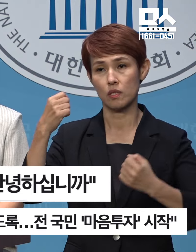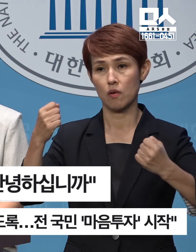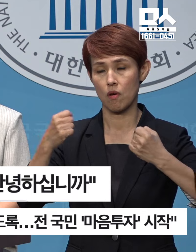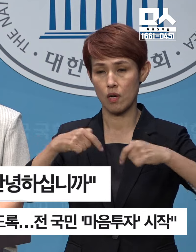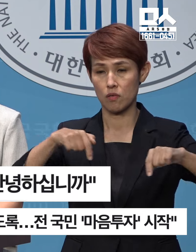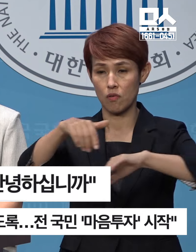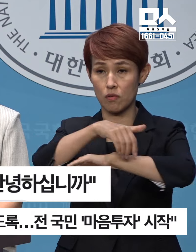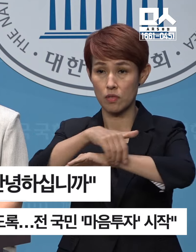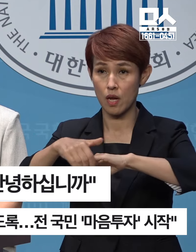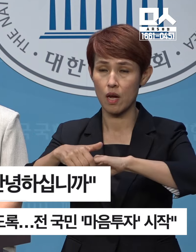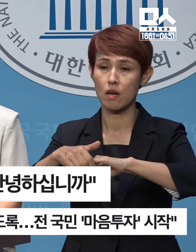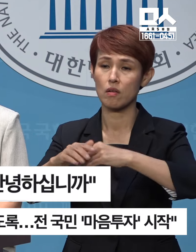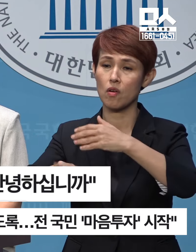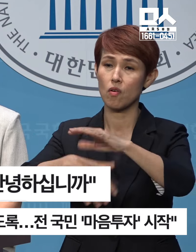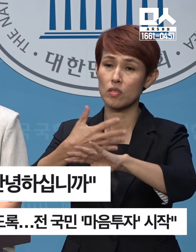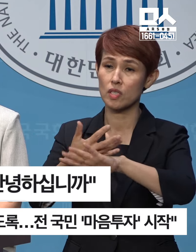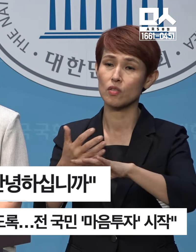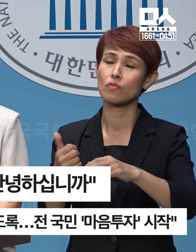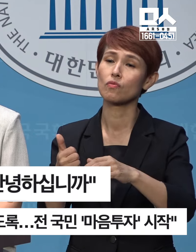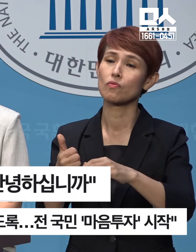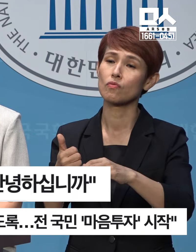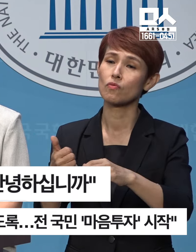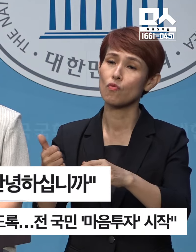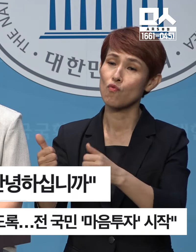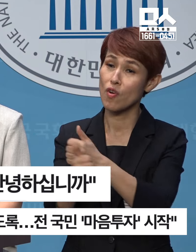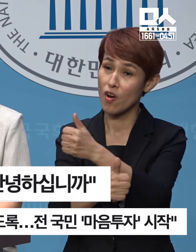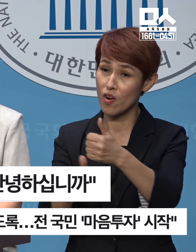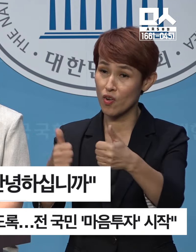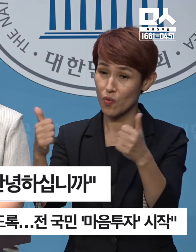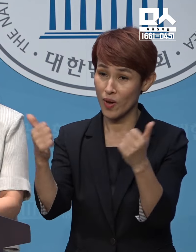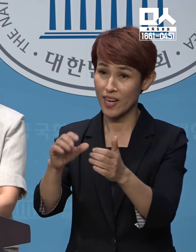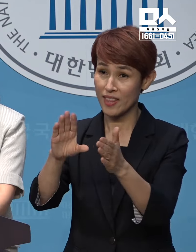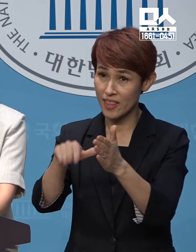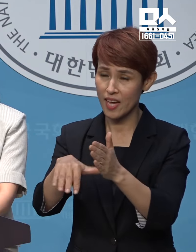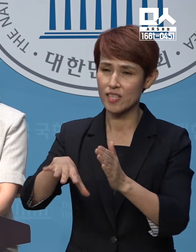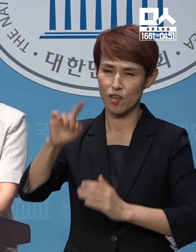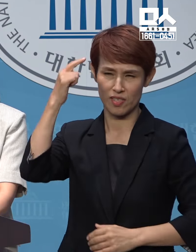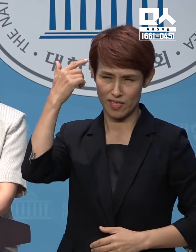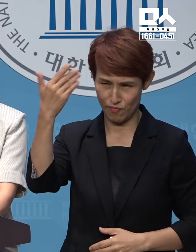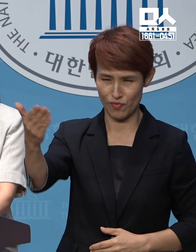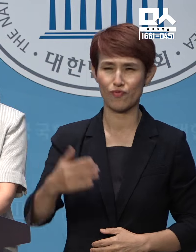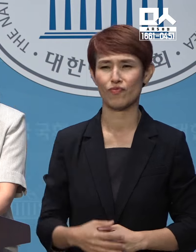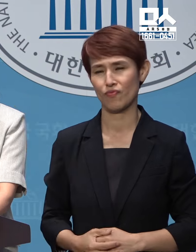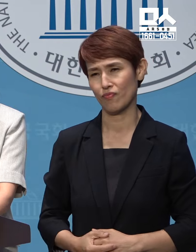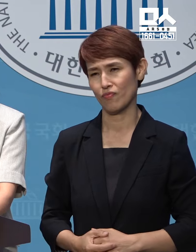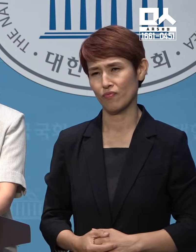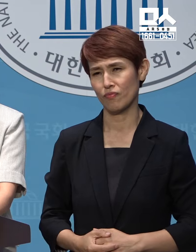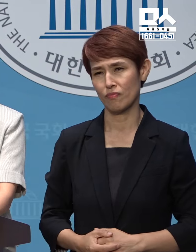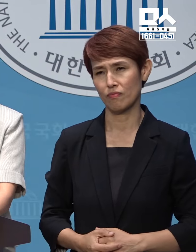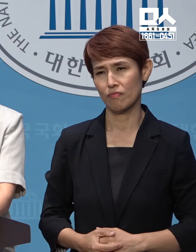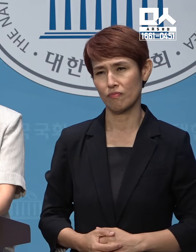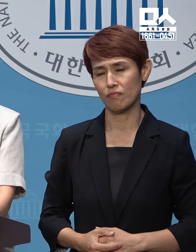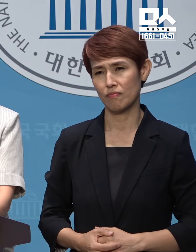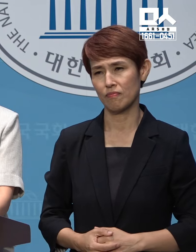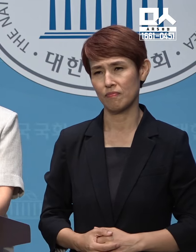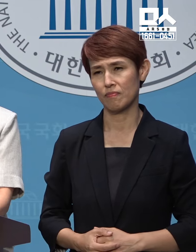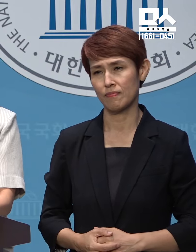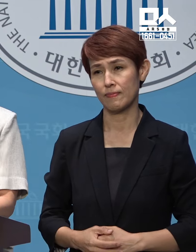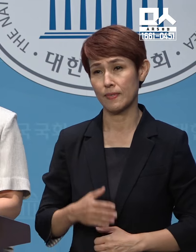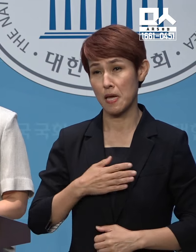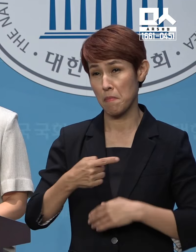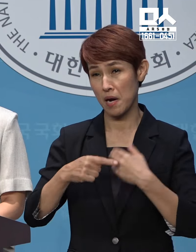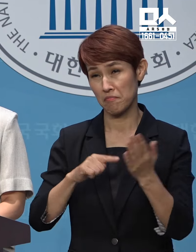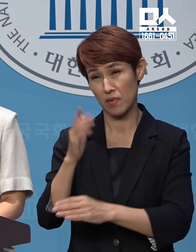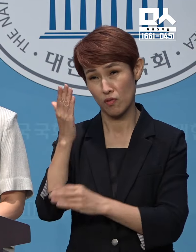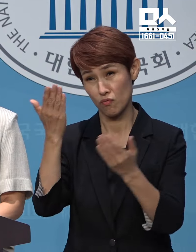정신건강정책혁신위원회 회의에서 한 발언 첫 마디, 첫 질문입니다. 저의 마음 상태부터